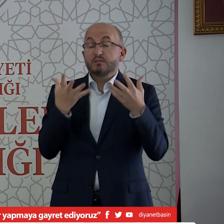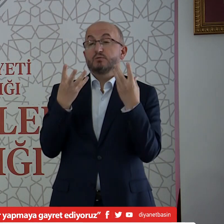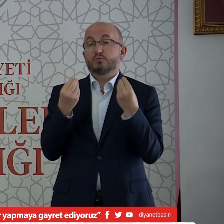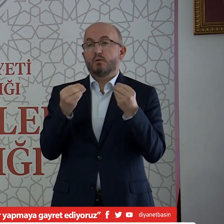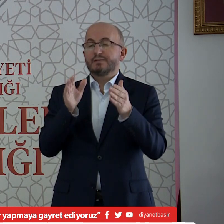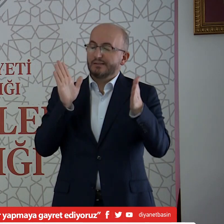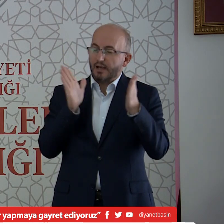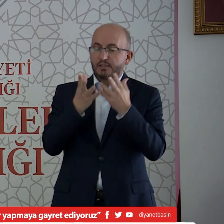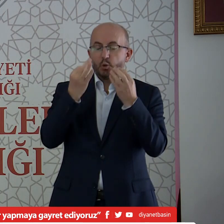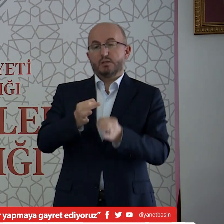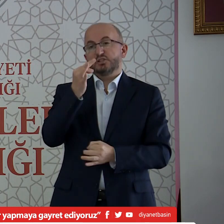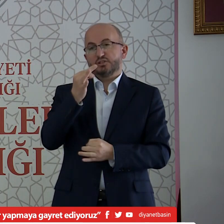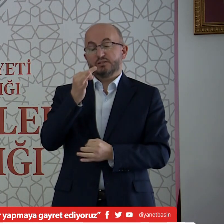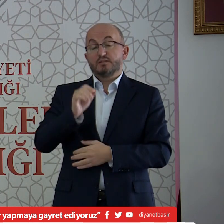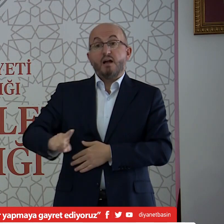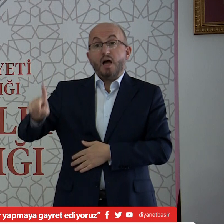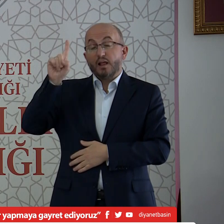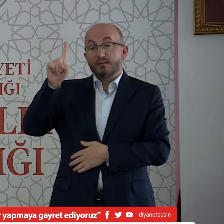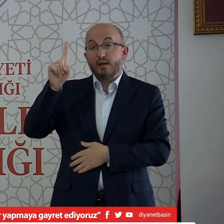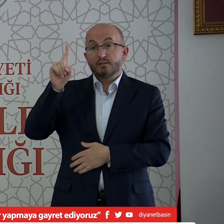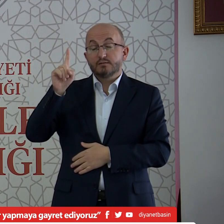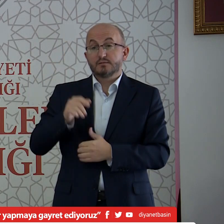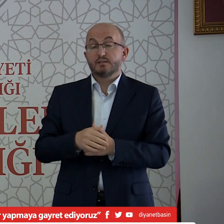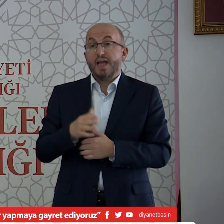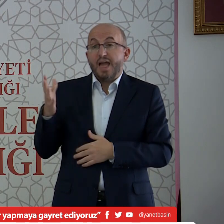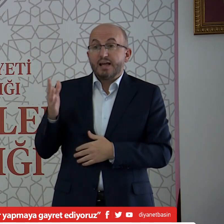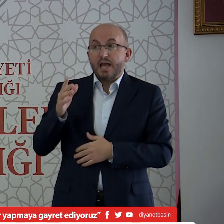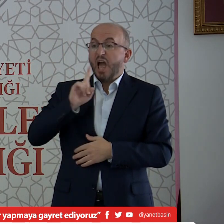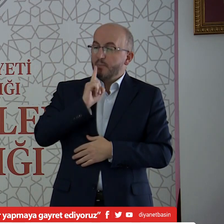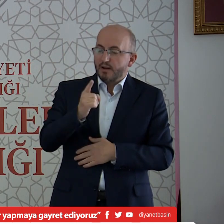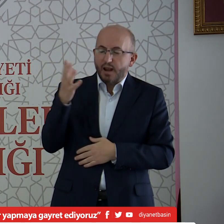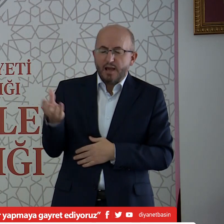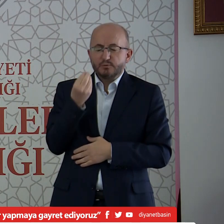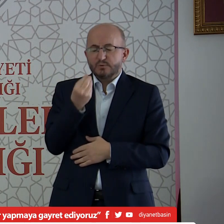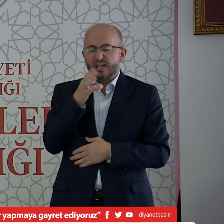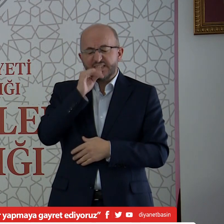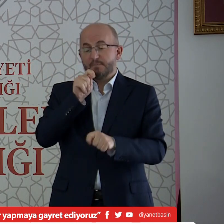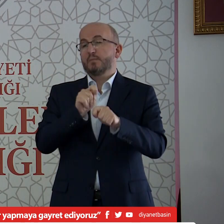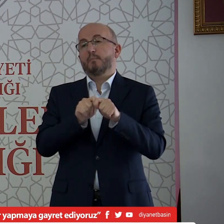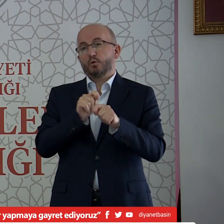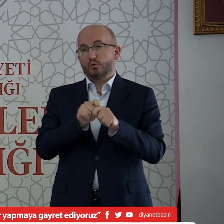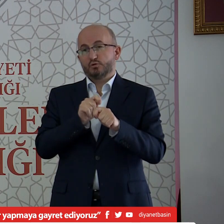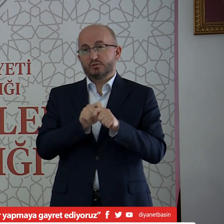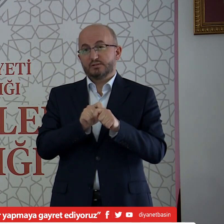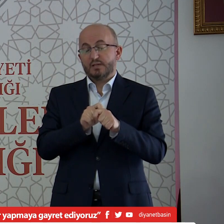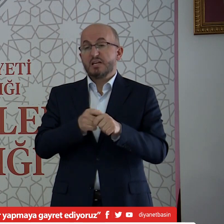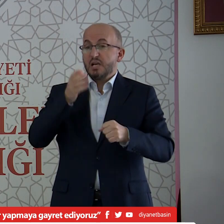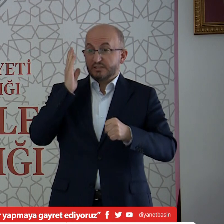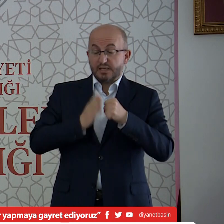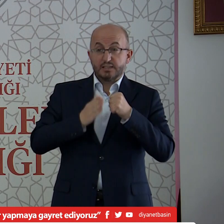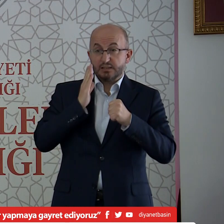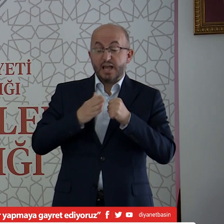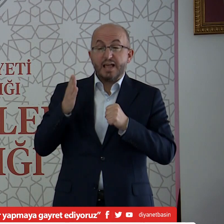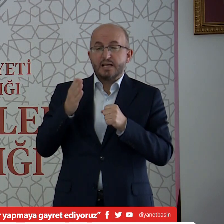çok yakın olanınızdır. Yani Allah'ın emirlerini en güzel bir şekilde kim yerine getiriyorsa,